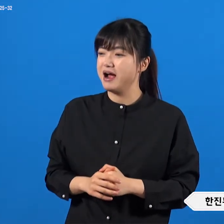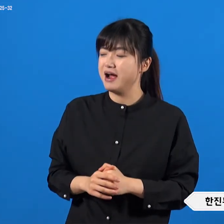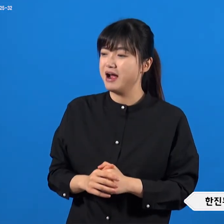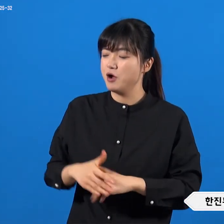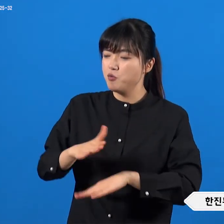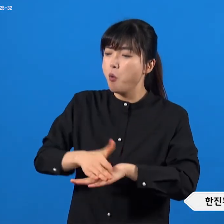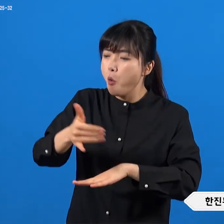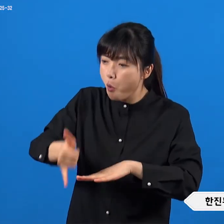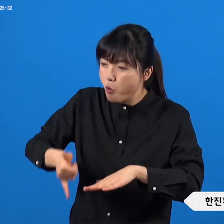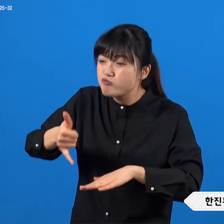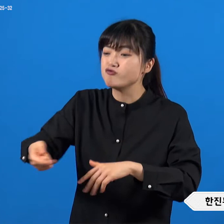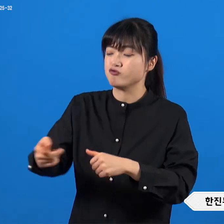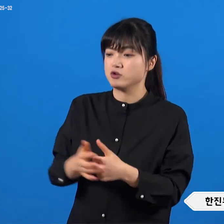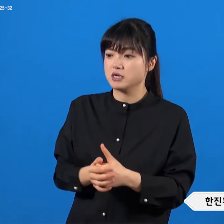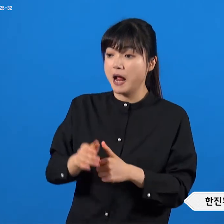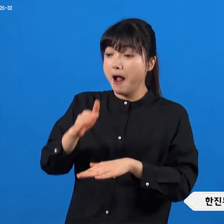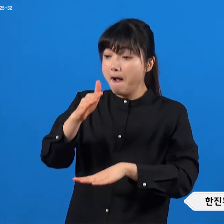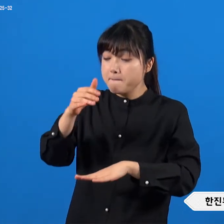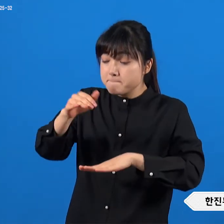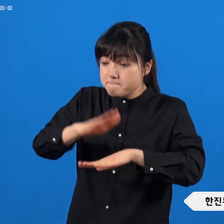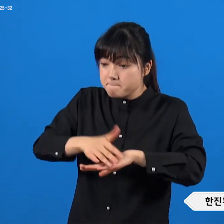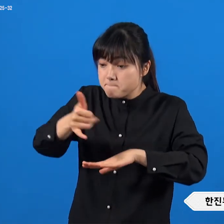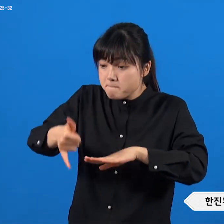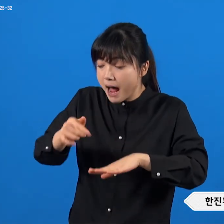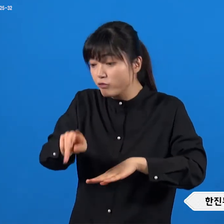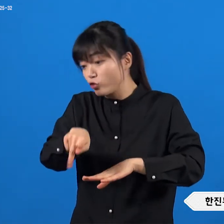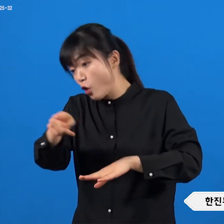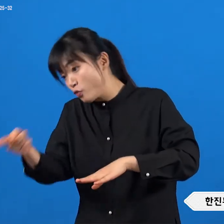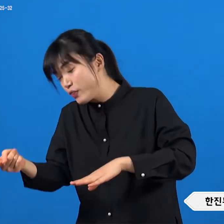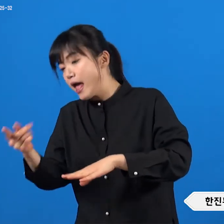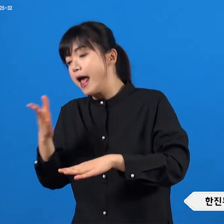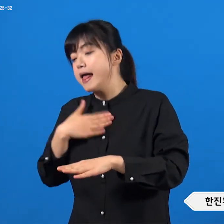청지기로구나. 그대 밭 곁에 있는